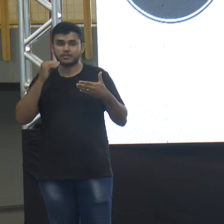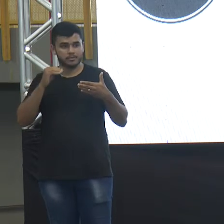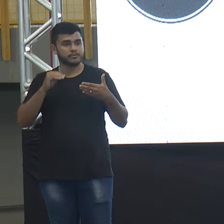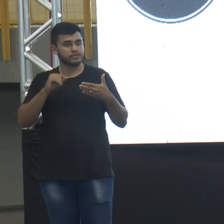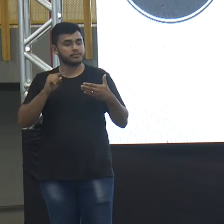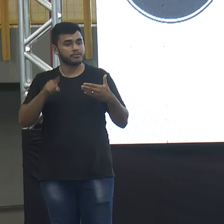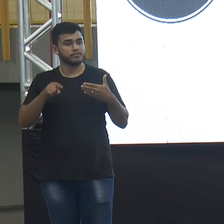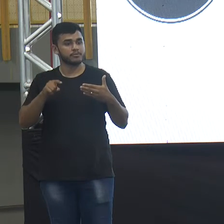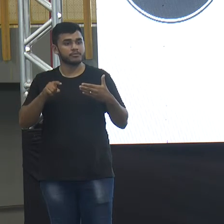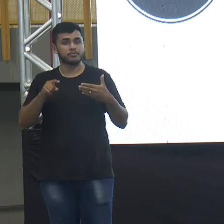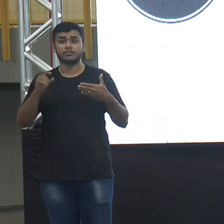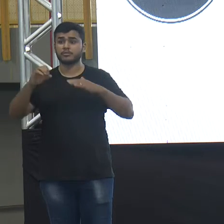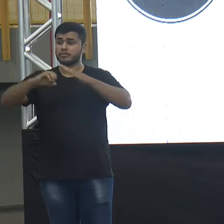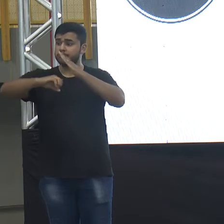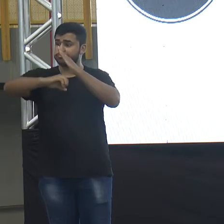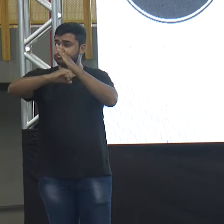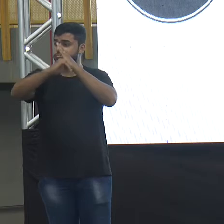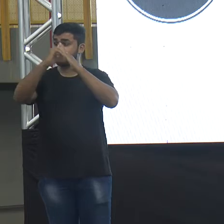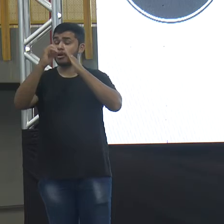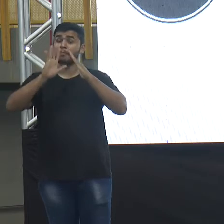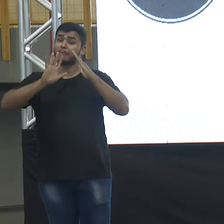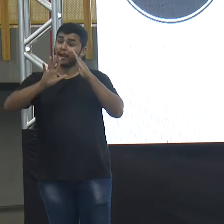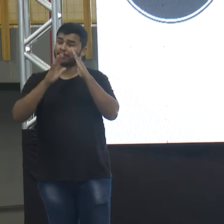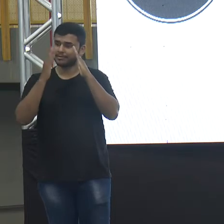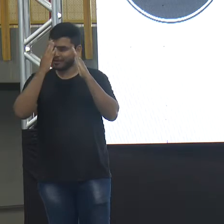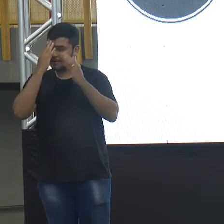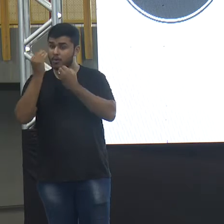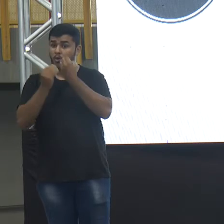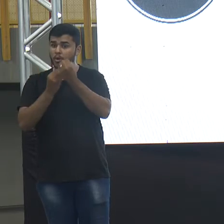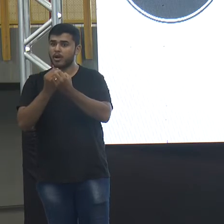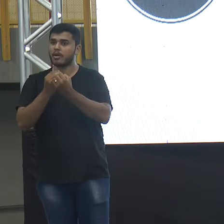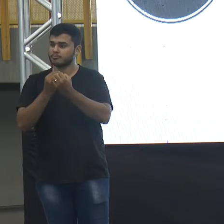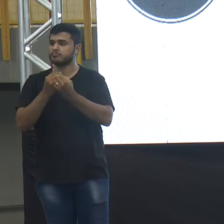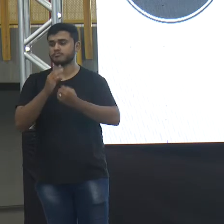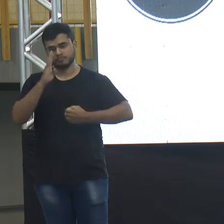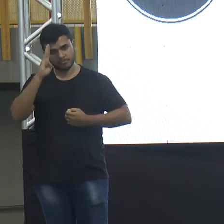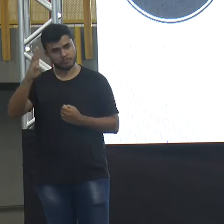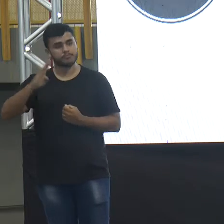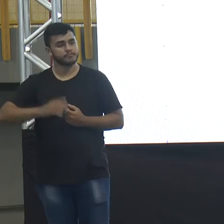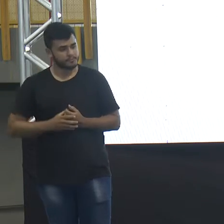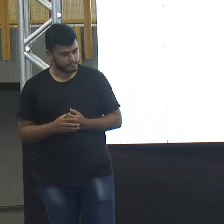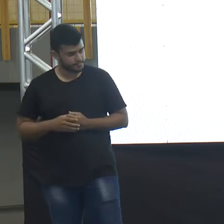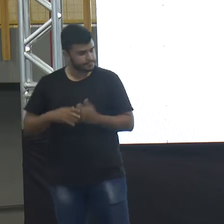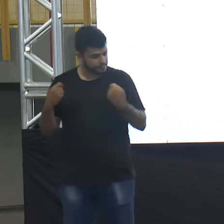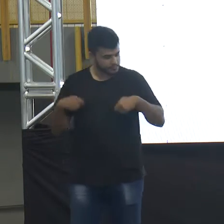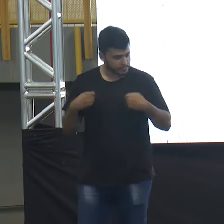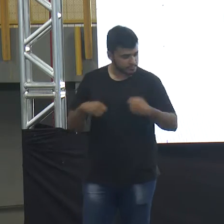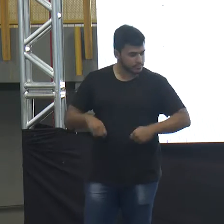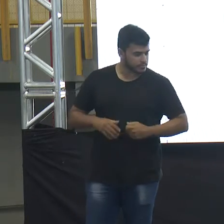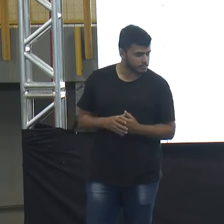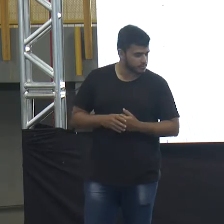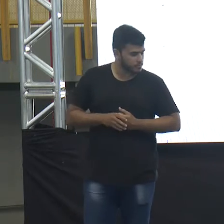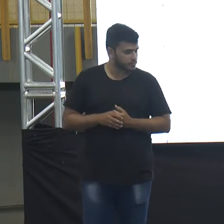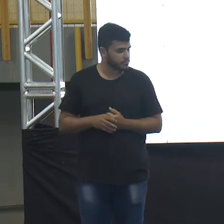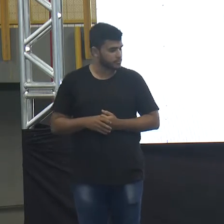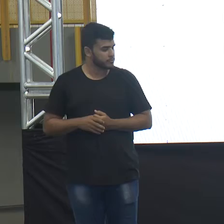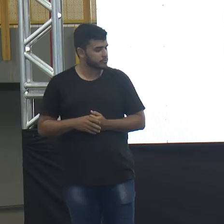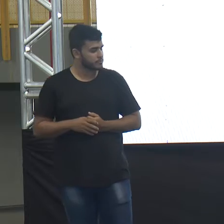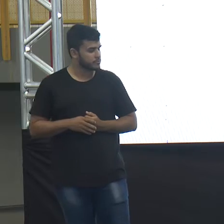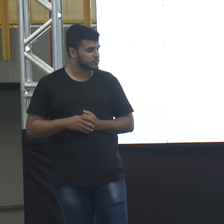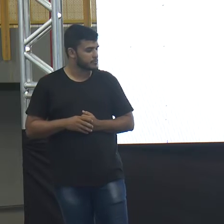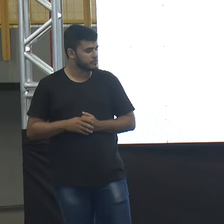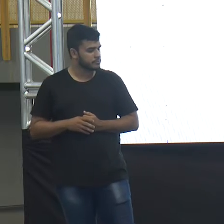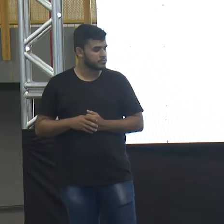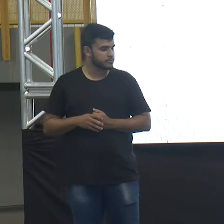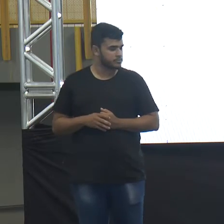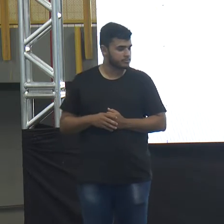imóvel, tá? Para o poente. Mas é interessante esse posicionamento, e é o que a gente vai ver na aula de hoje. Então tem alguma